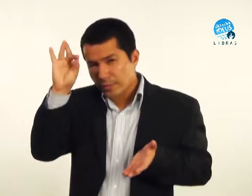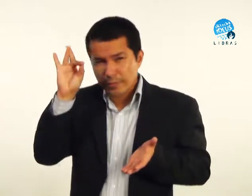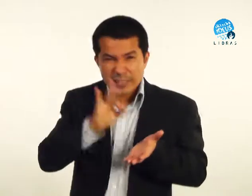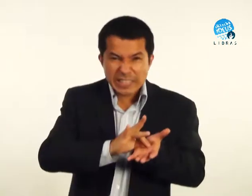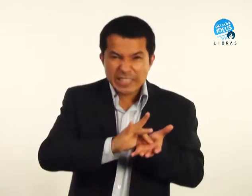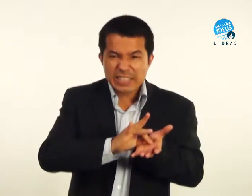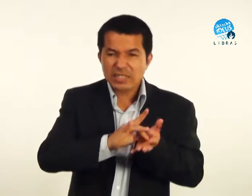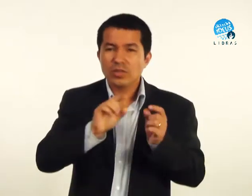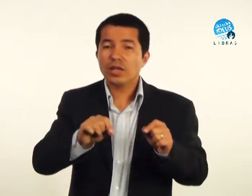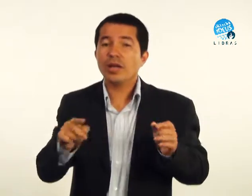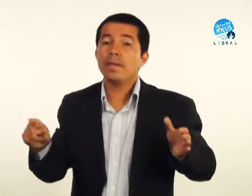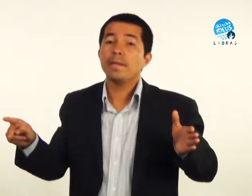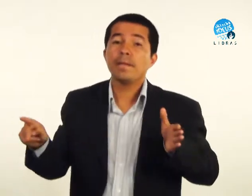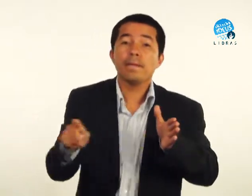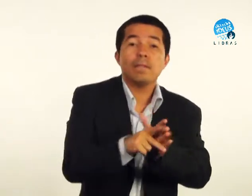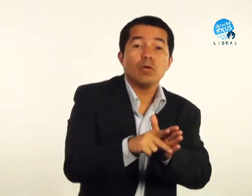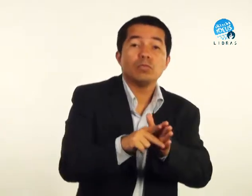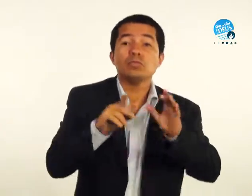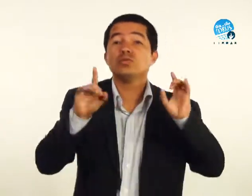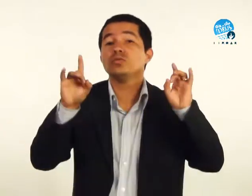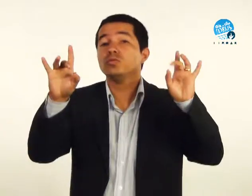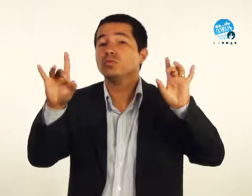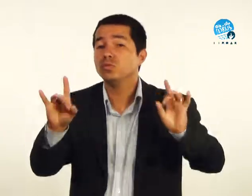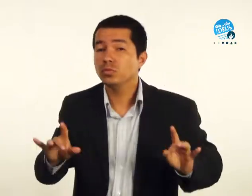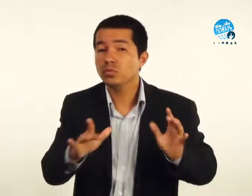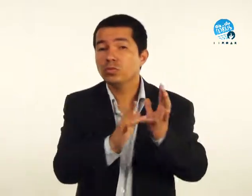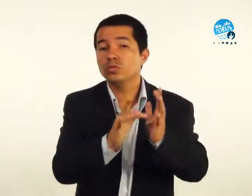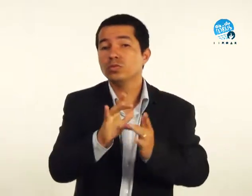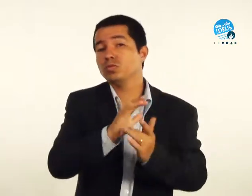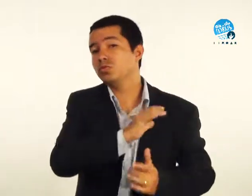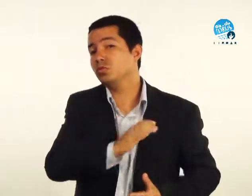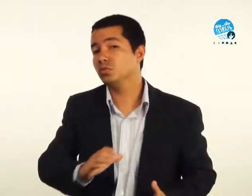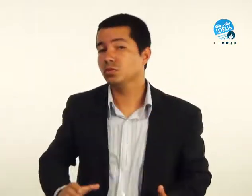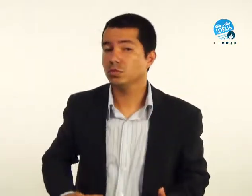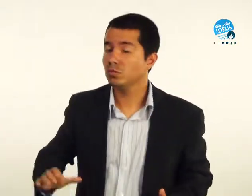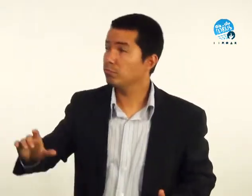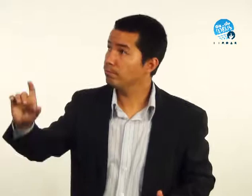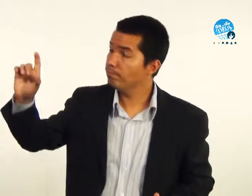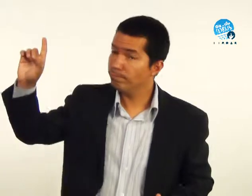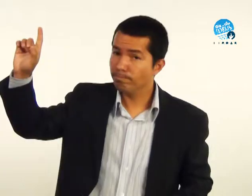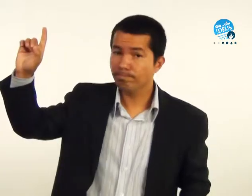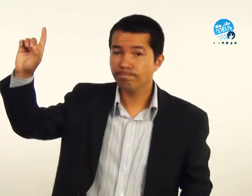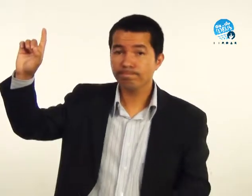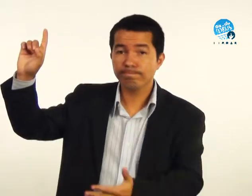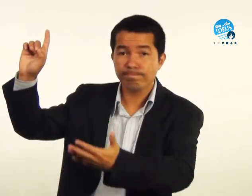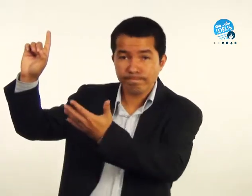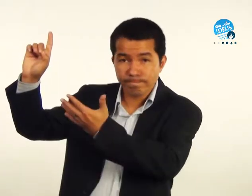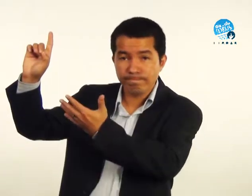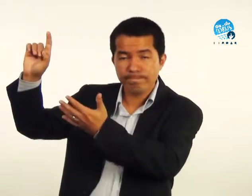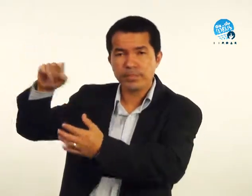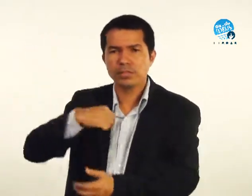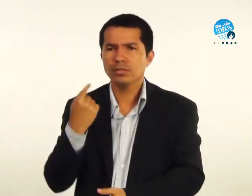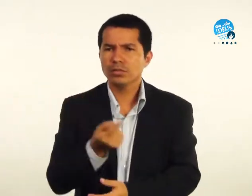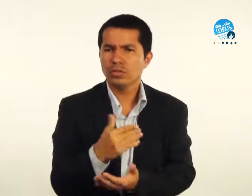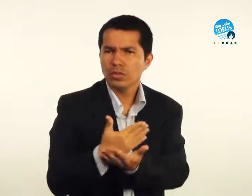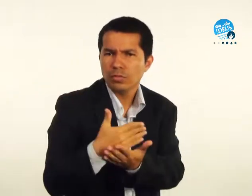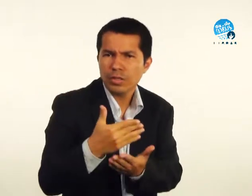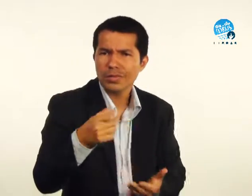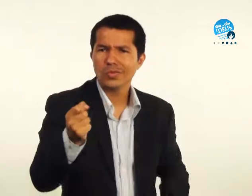E naquela hora nós recebemos uma marca de propriedade. Propriedade exclusiva de Jesus